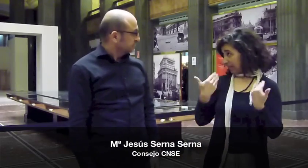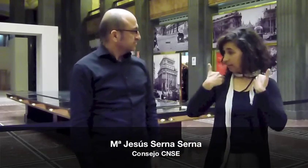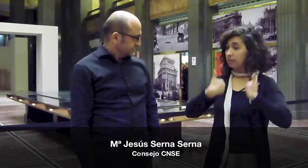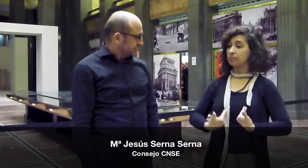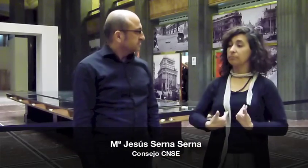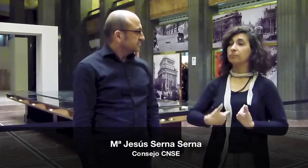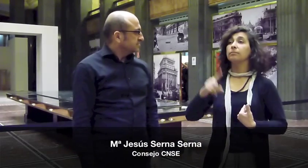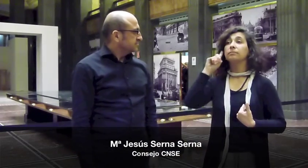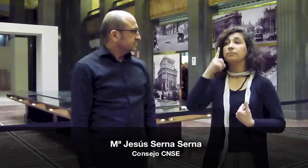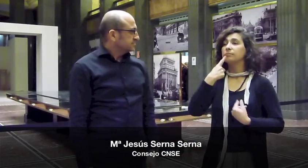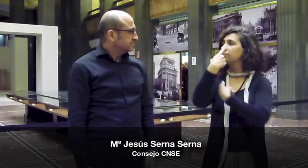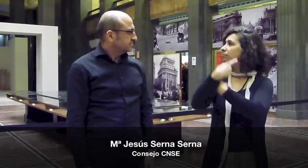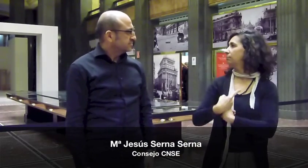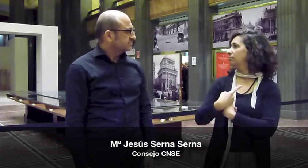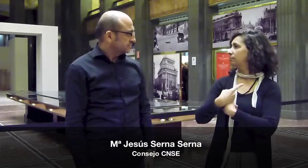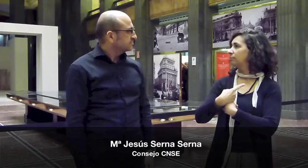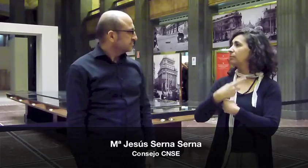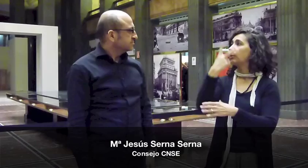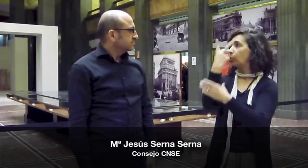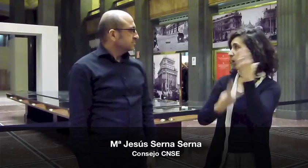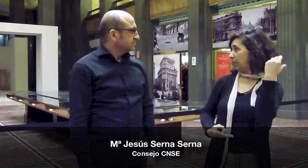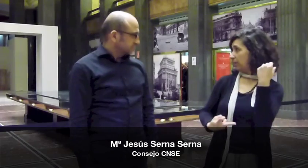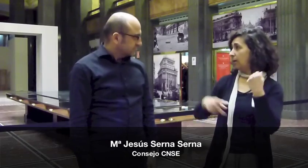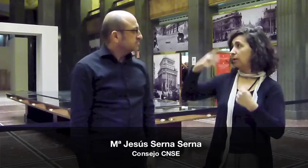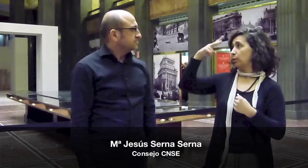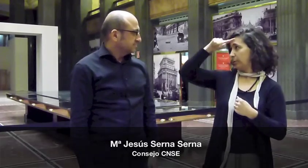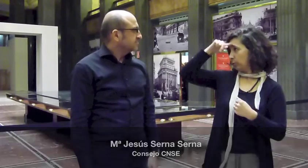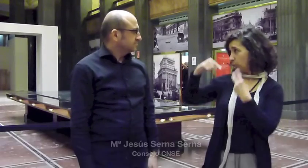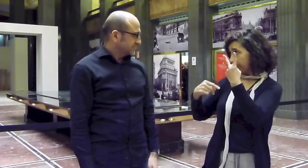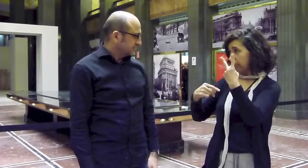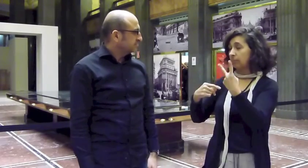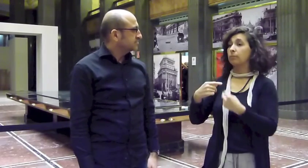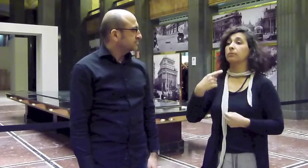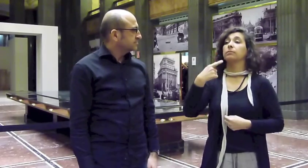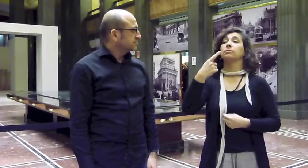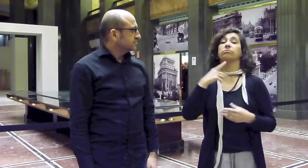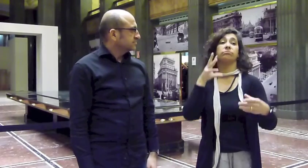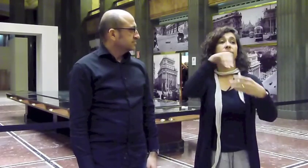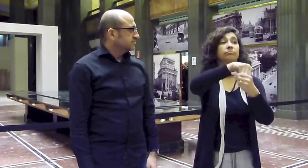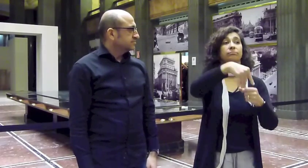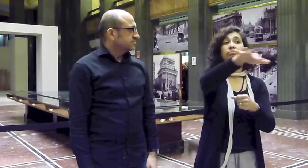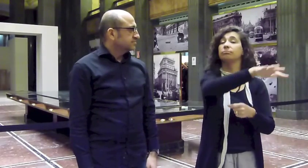Como persona sorda de nacimiento y española, quería decir que soy una persona bilingüe.